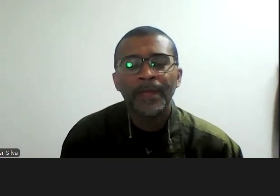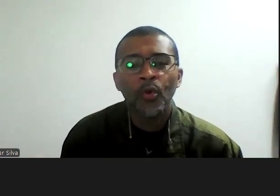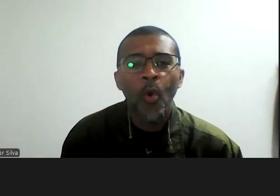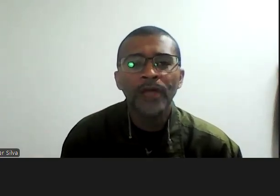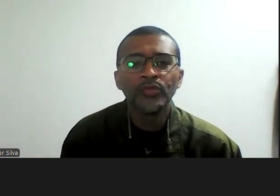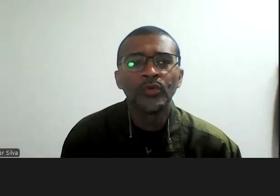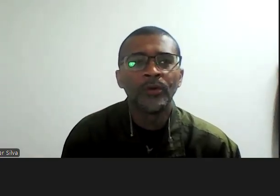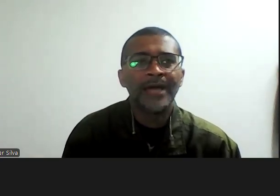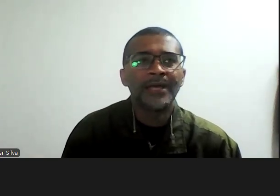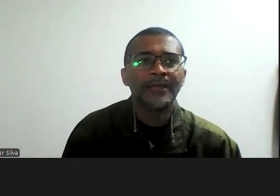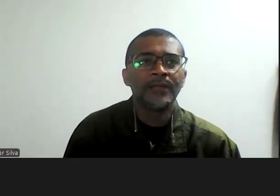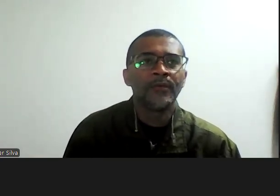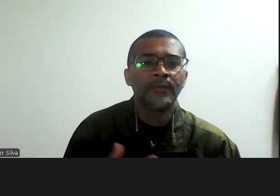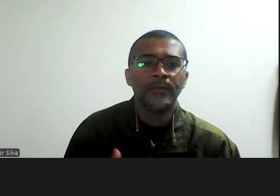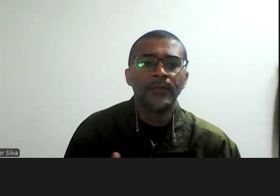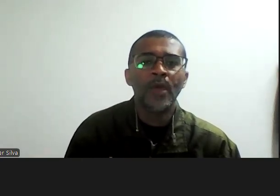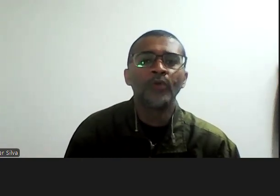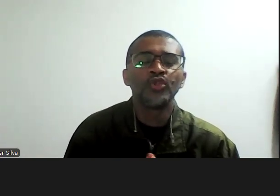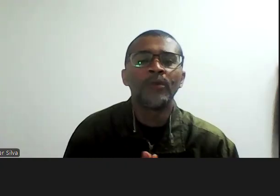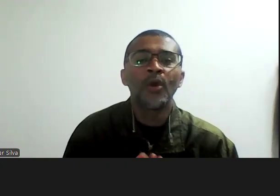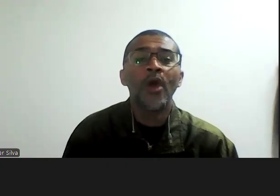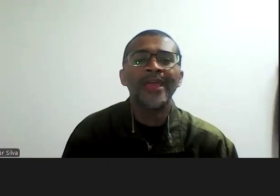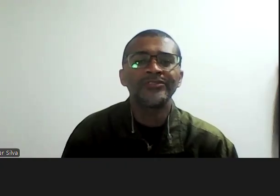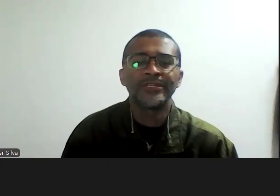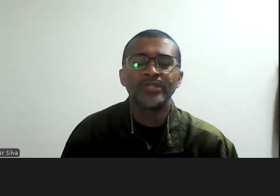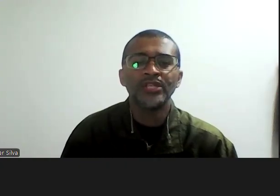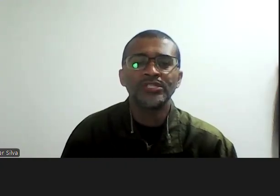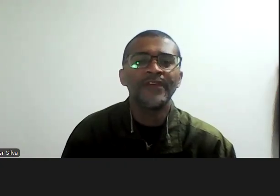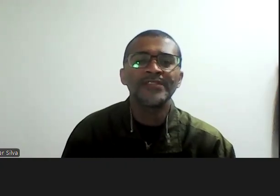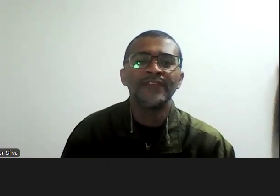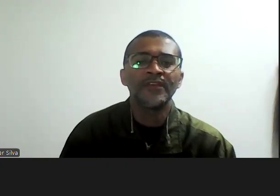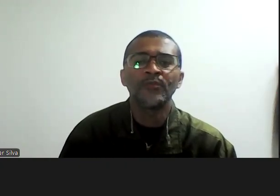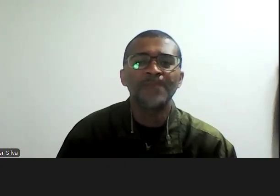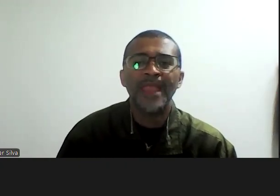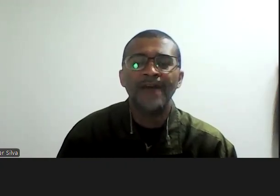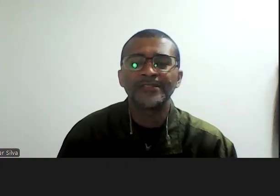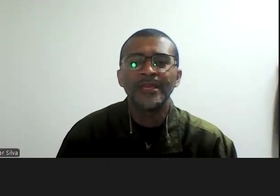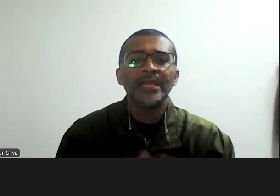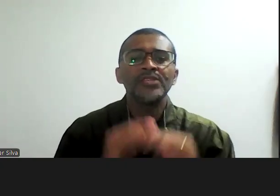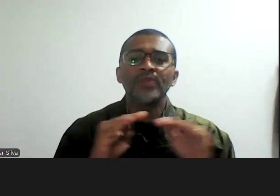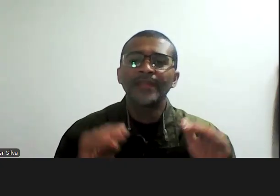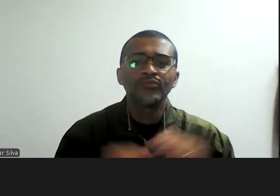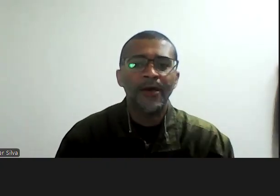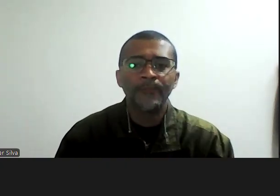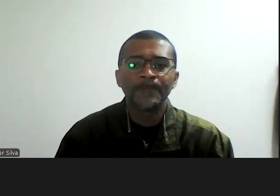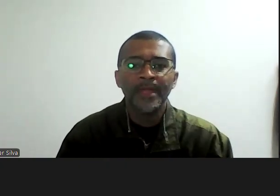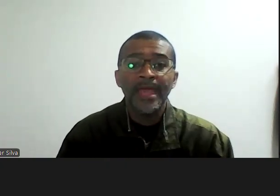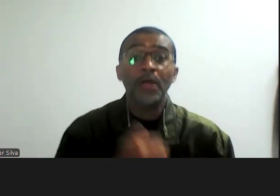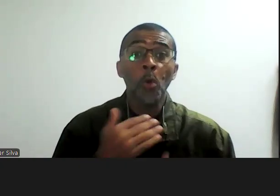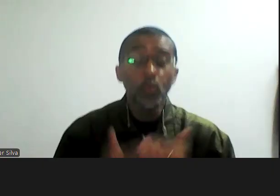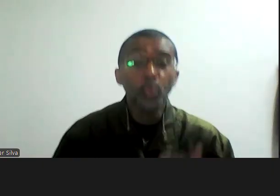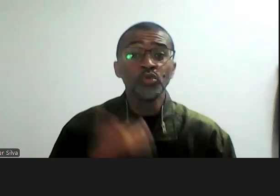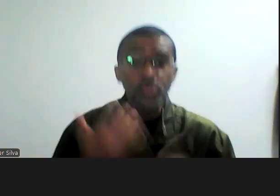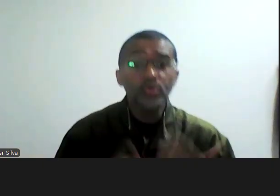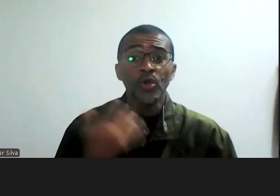que quando não é um idioma corrente da gente, você vai escrever algumas palavras. Isso é natural.